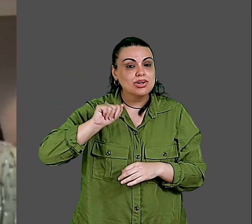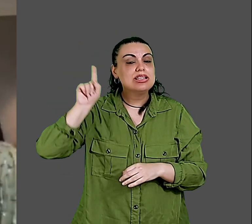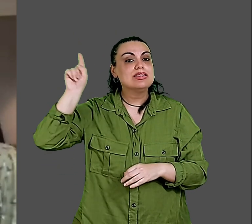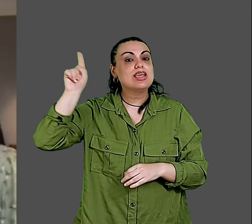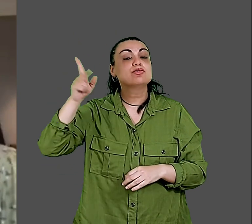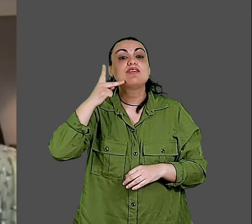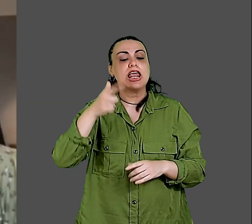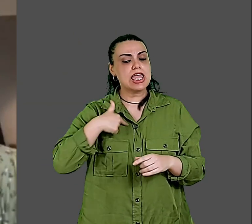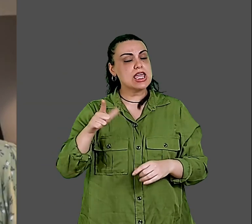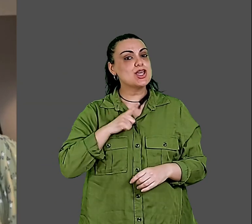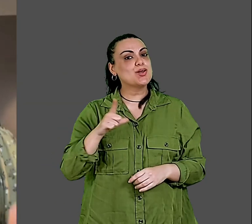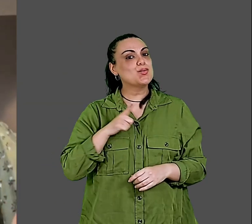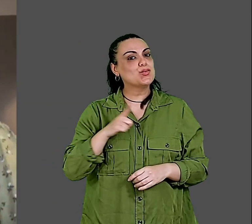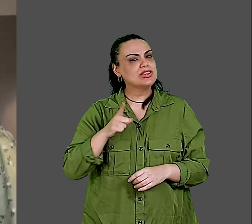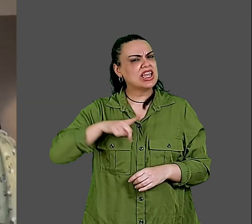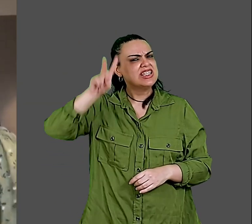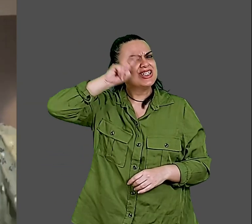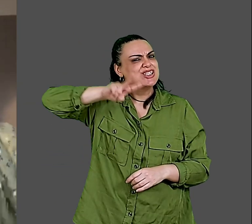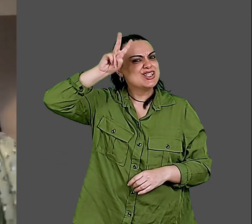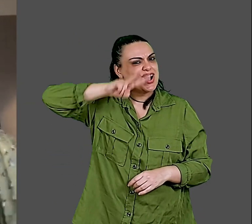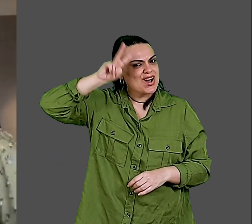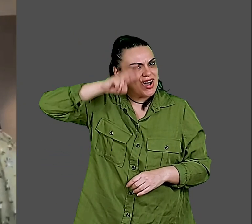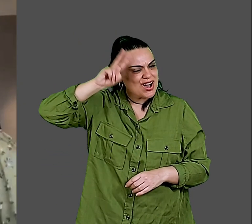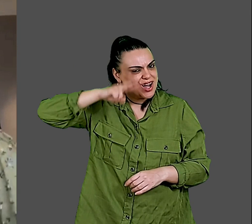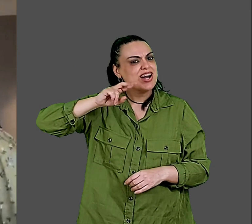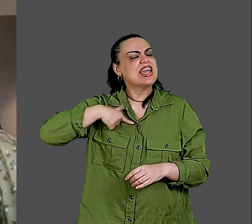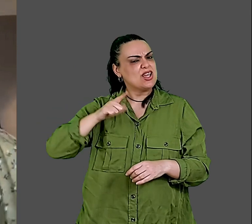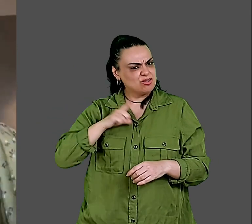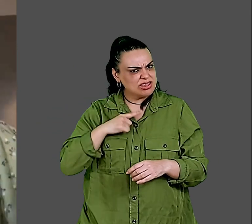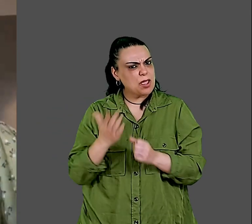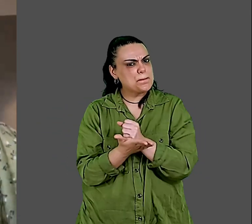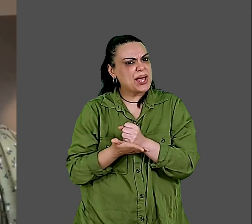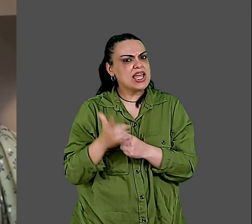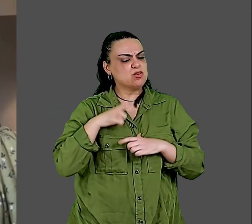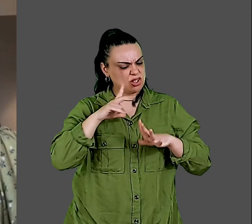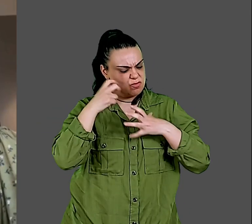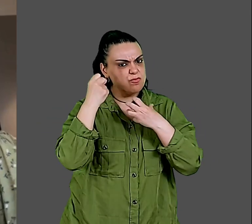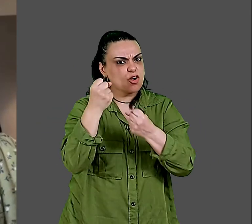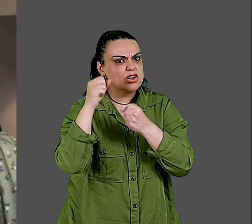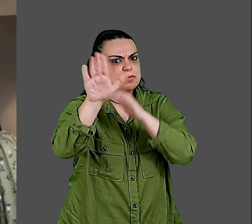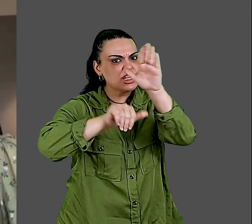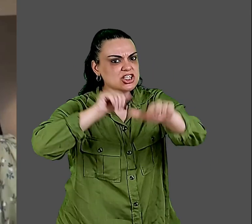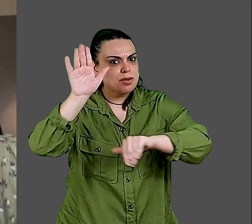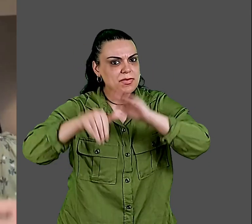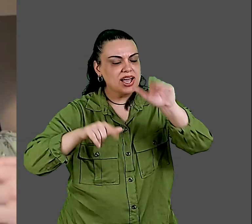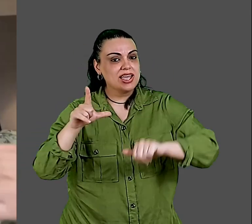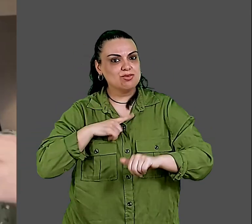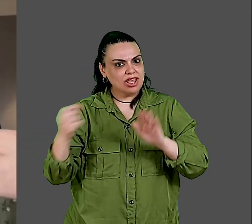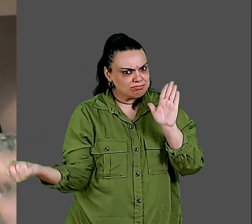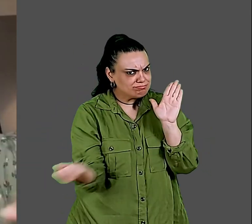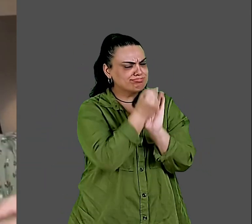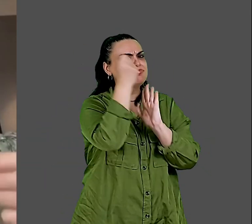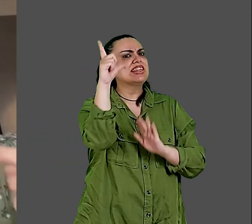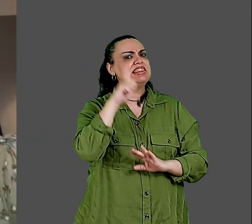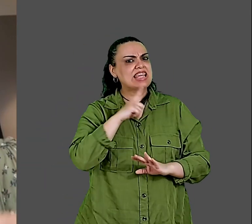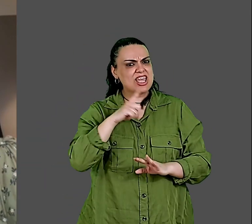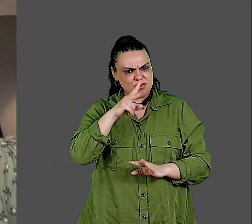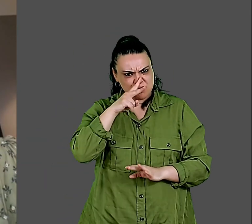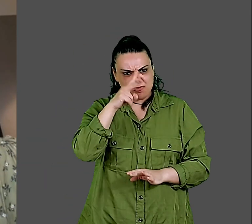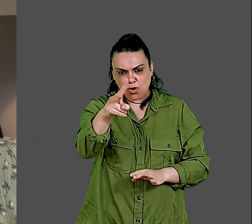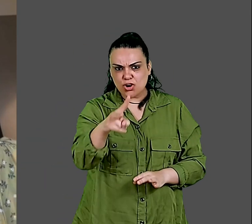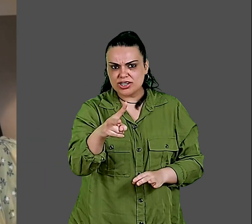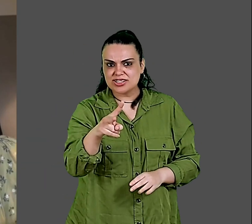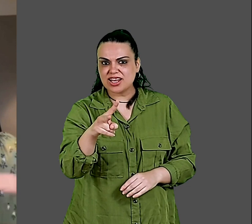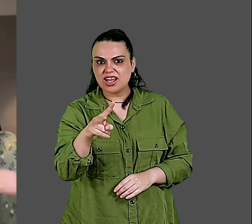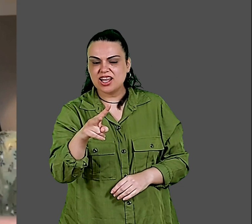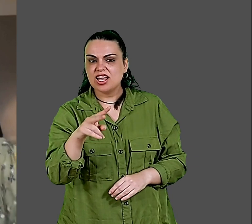te chamar. Eu tenho crédito para te chamar. Eu tenho força para te enviar. E eu não estou falando isso no uso da minha voz, não.